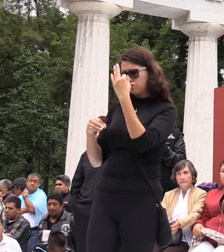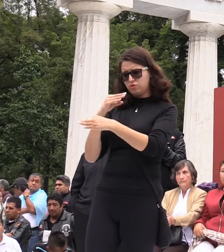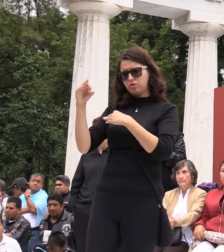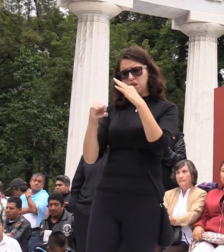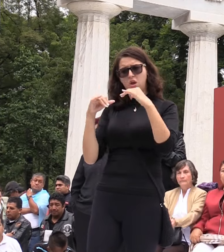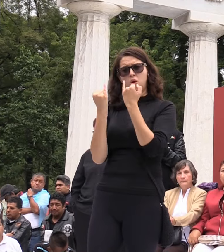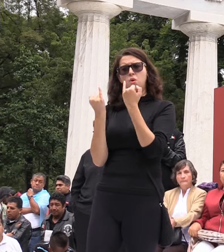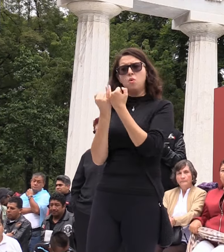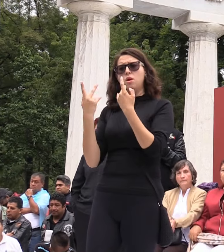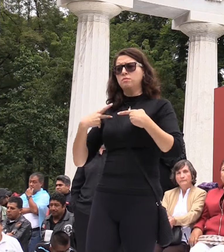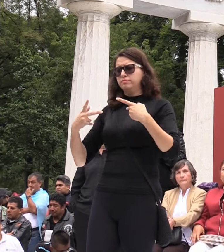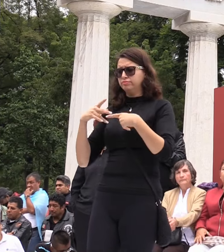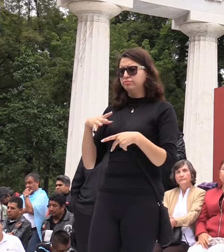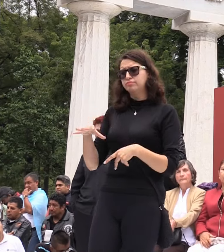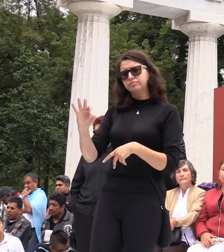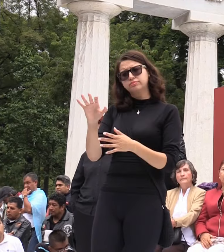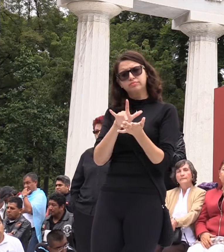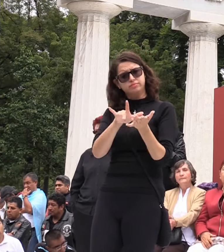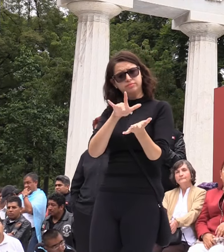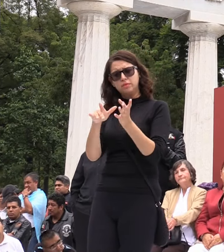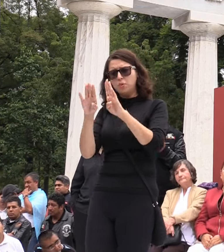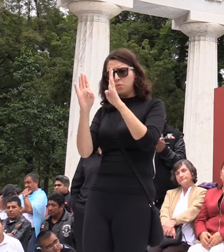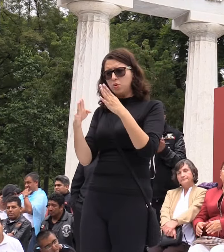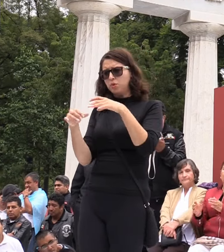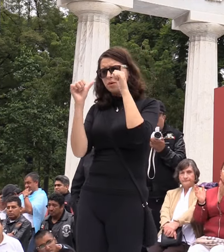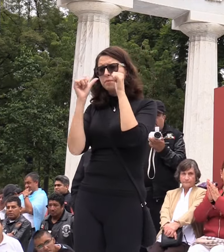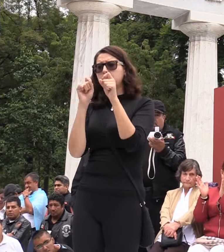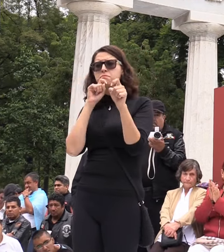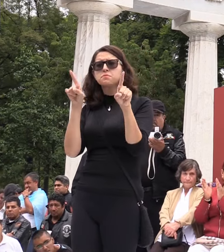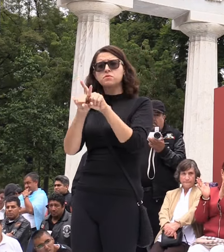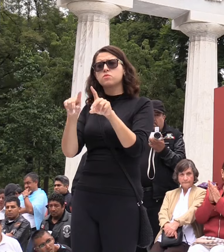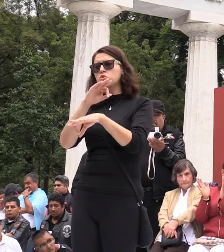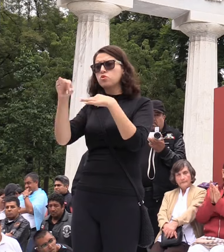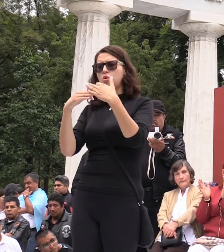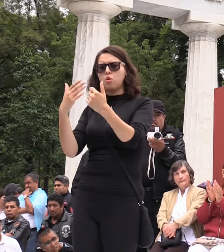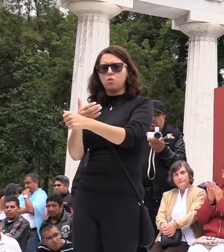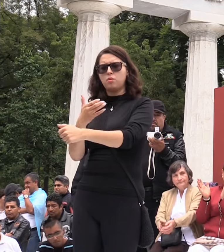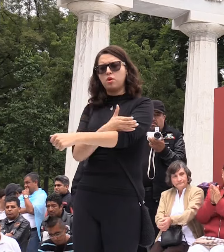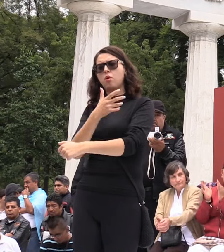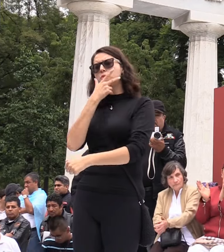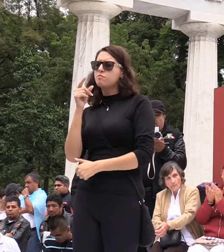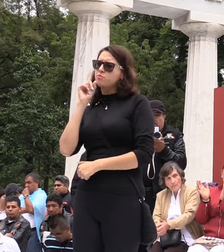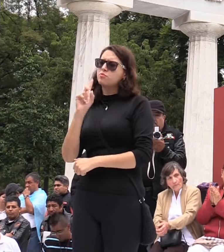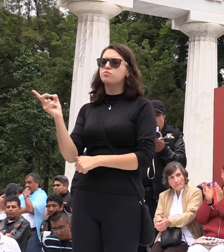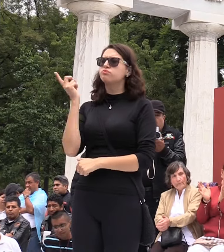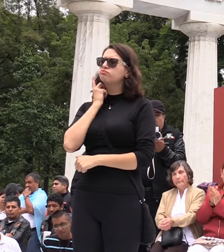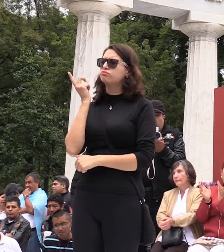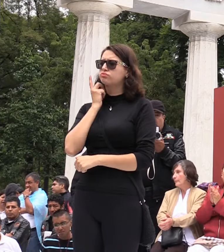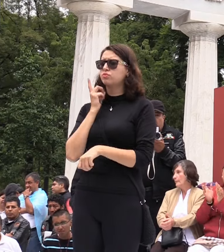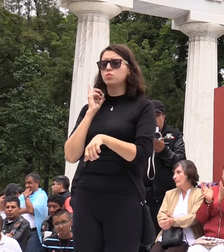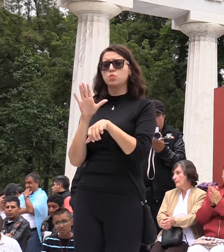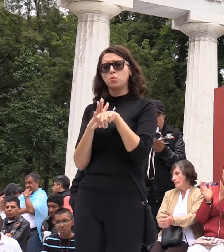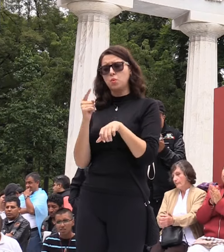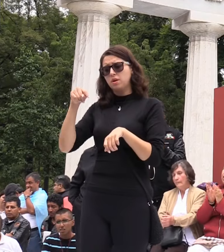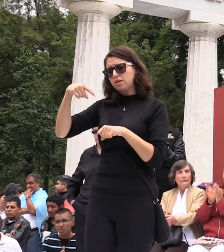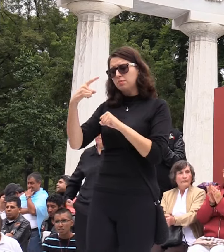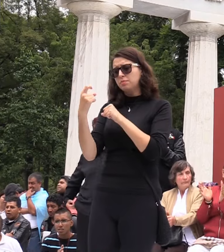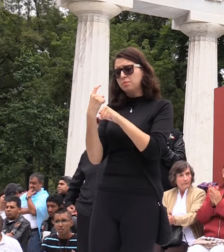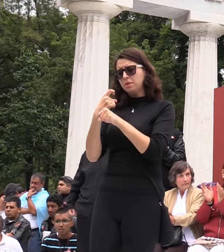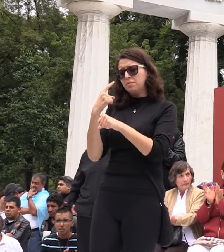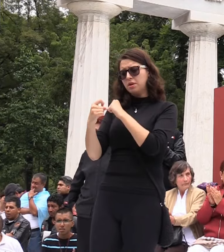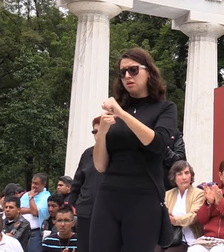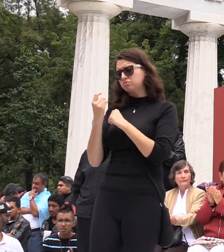los módulos de atención y a todos mis compañeros y compañeras diputadas, porque este primer año ha